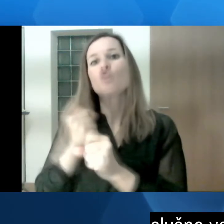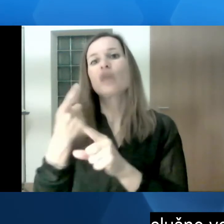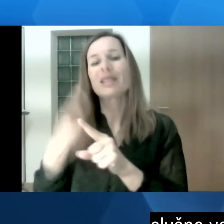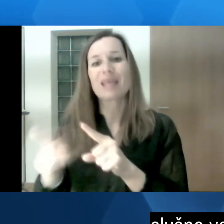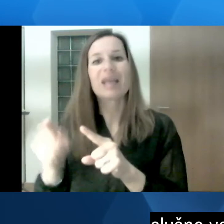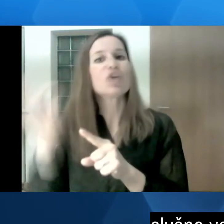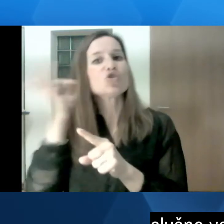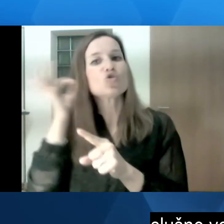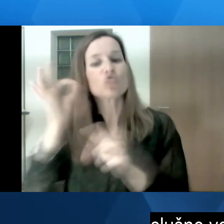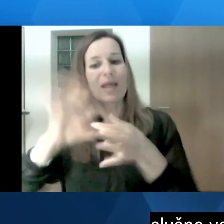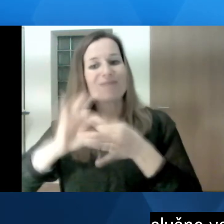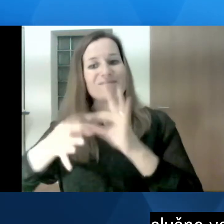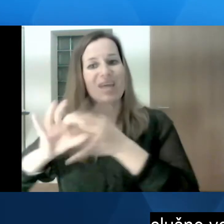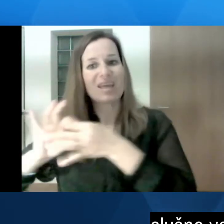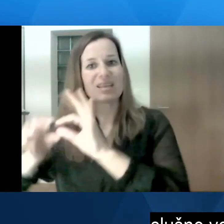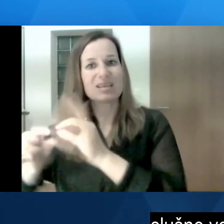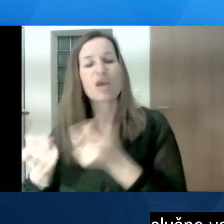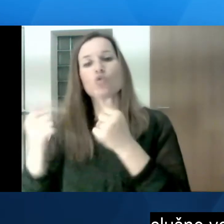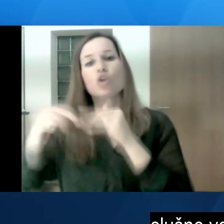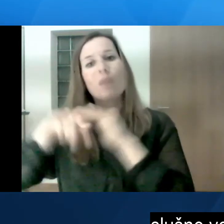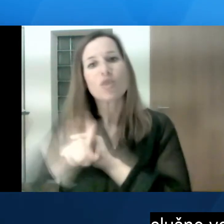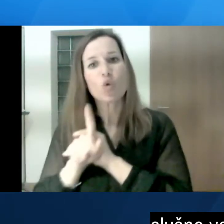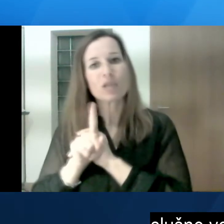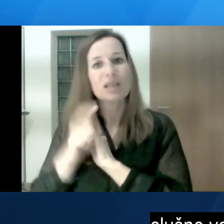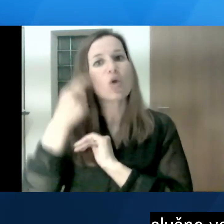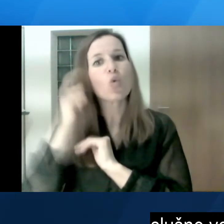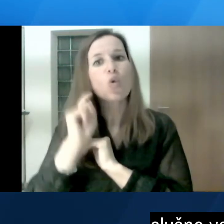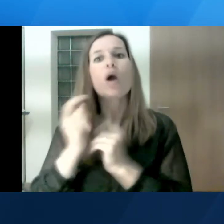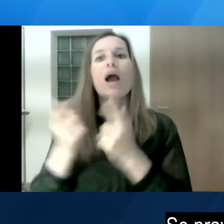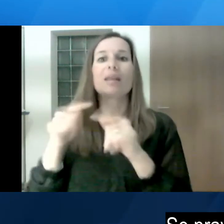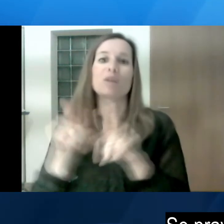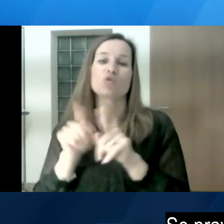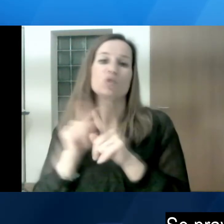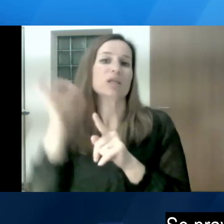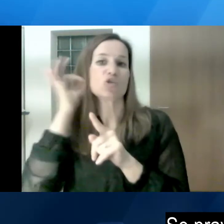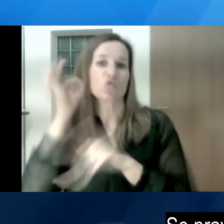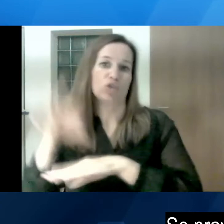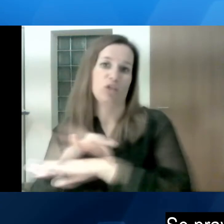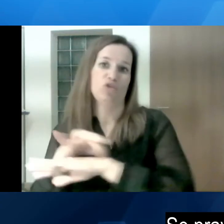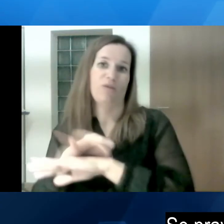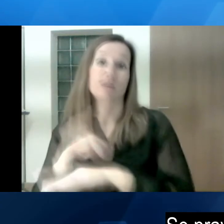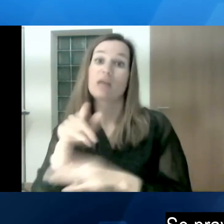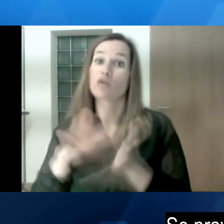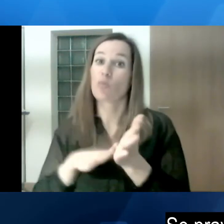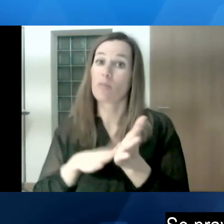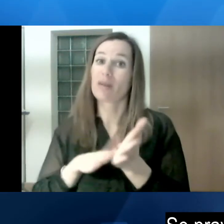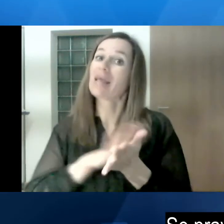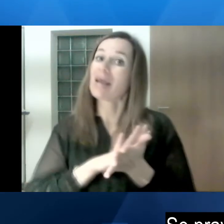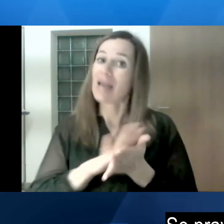verige ali notranjega ušesa ali celo slušnega živca. Se pravi, klasične